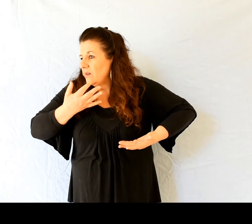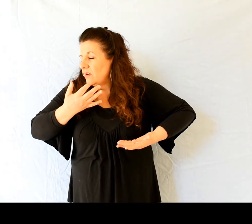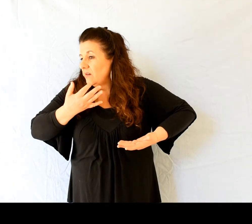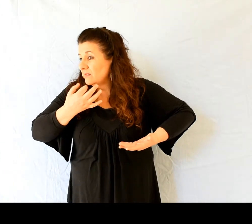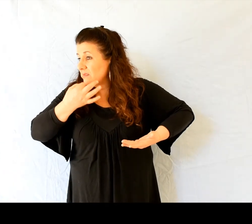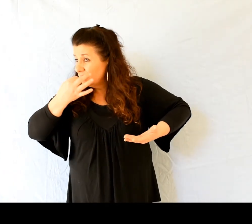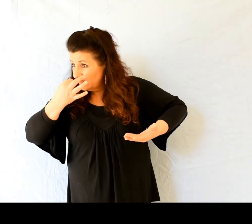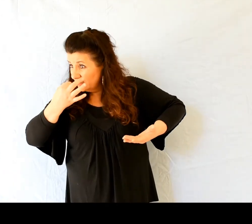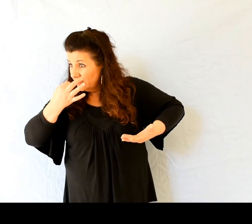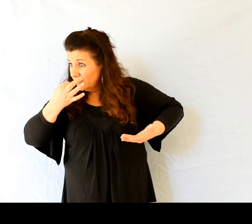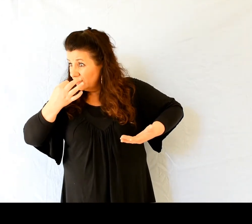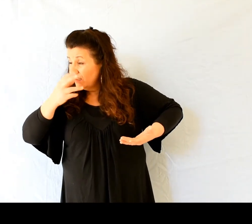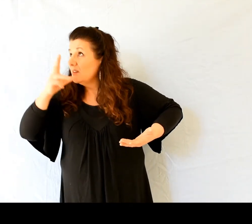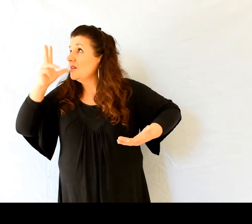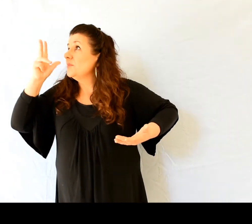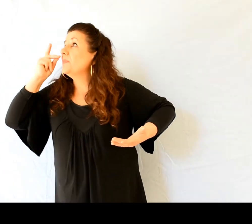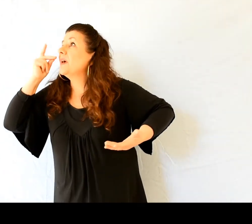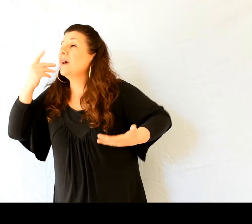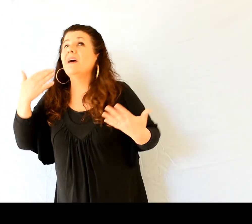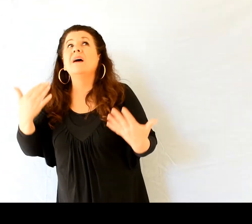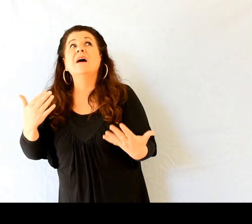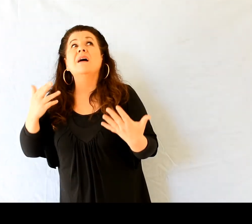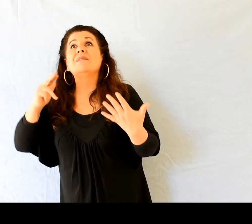Père, sauve-moi de cette heure.